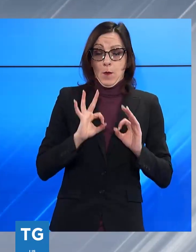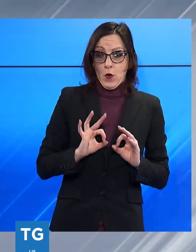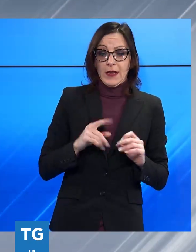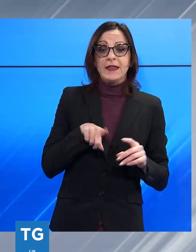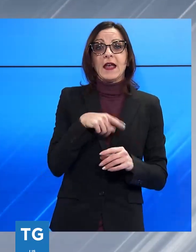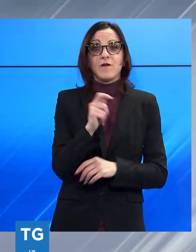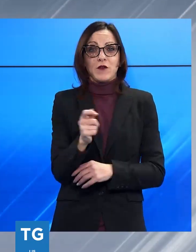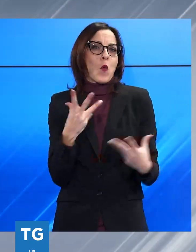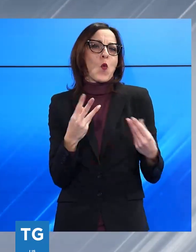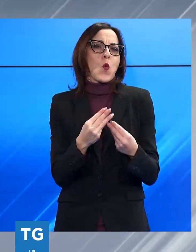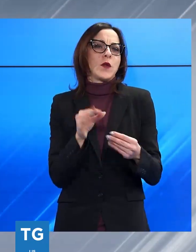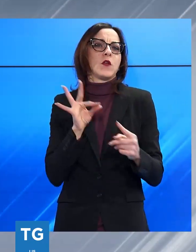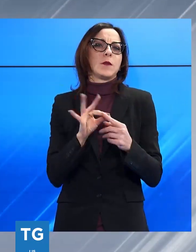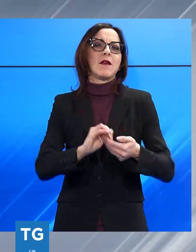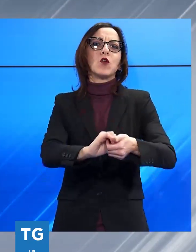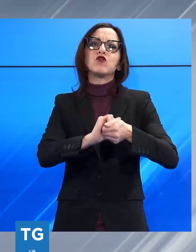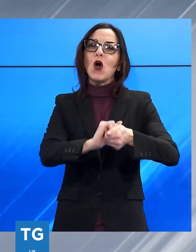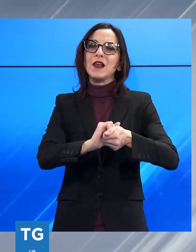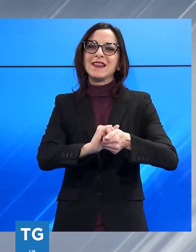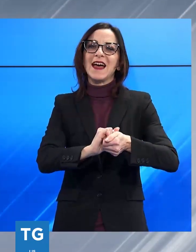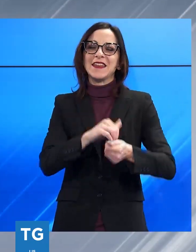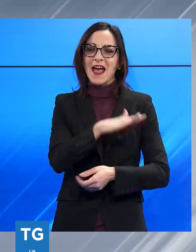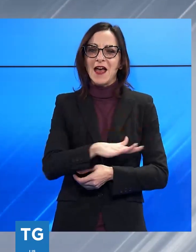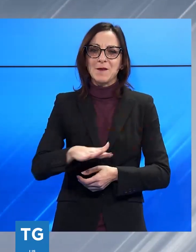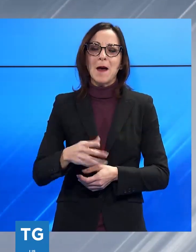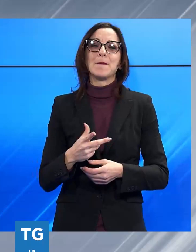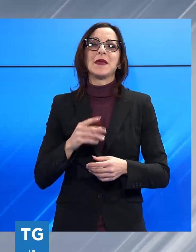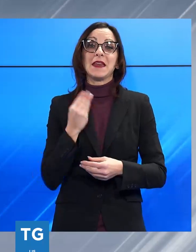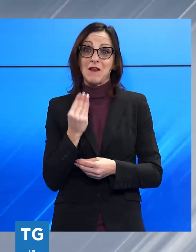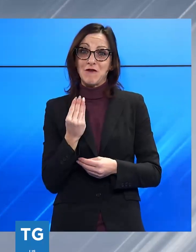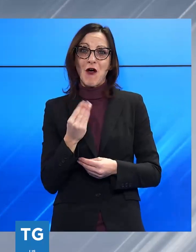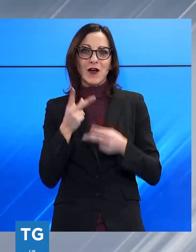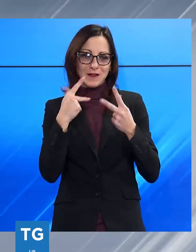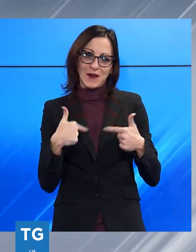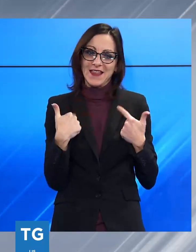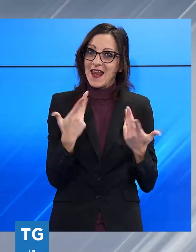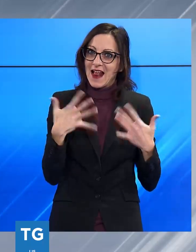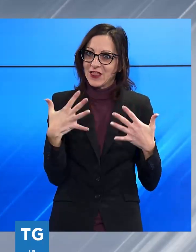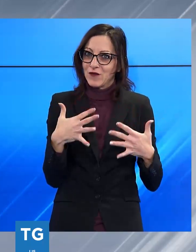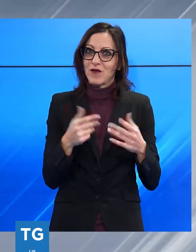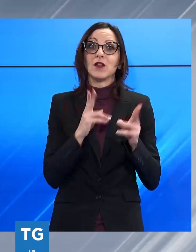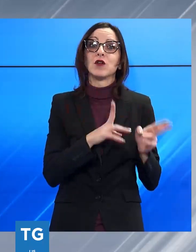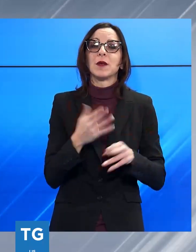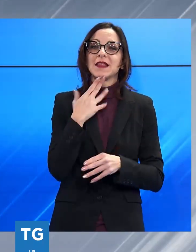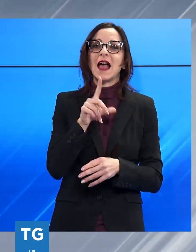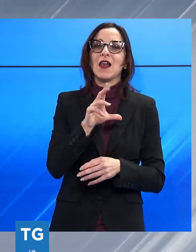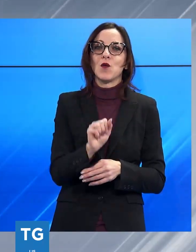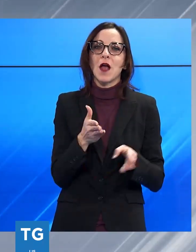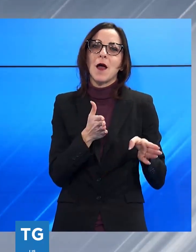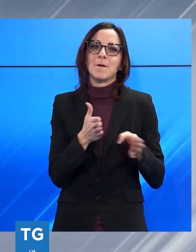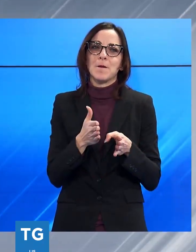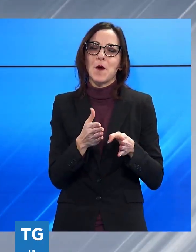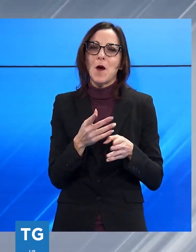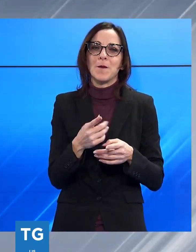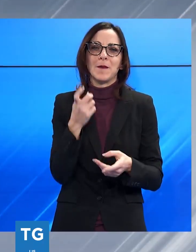nel segno della solidarietà per portare giochi e sorrise ai bambini della pediatria dell'ospedale San Luca un momento come sempre carico